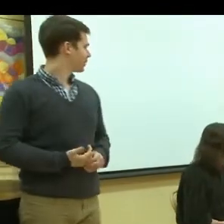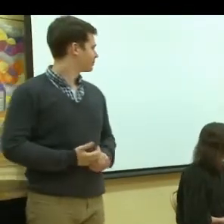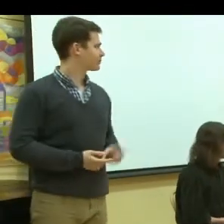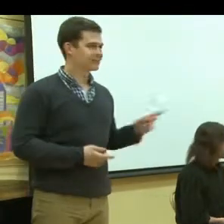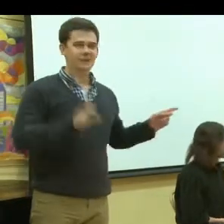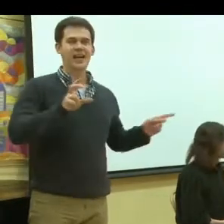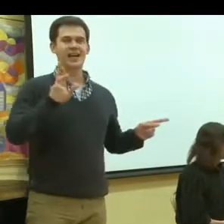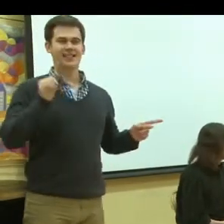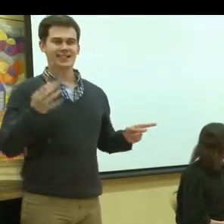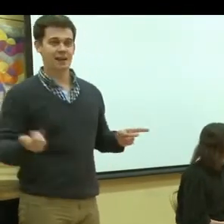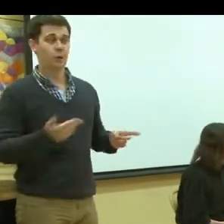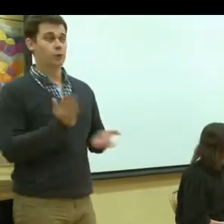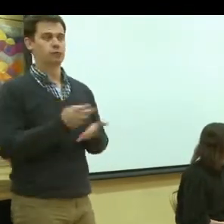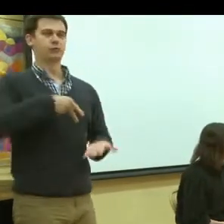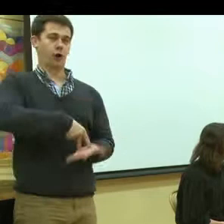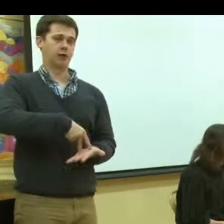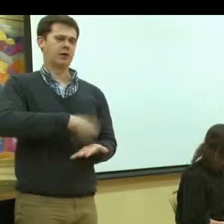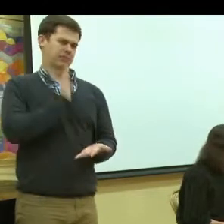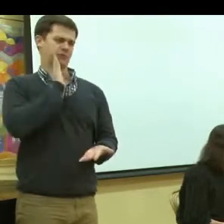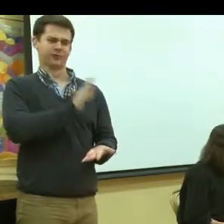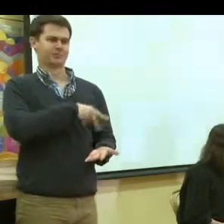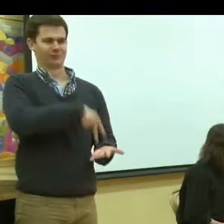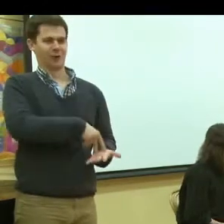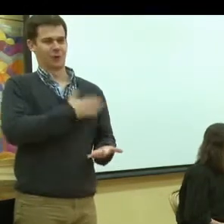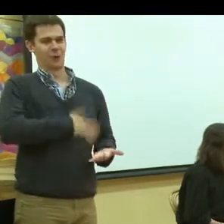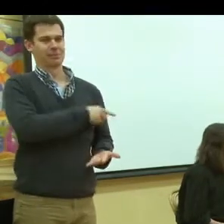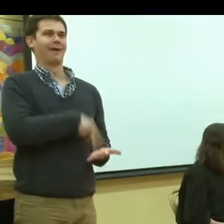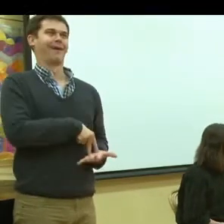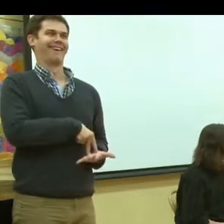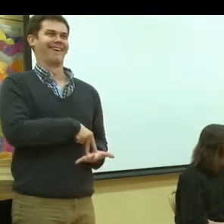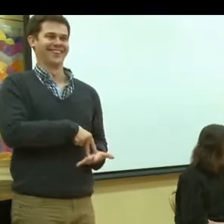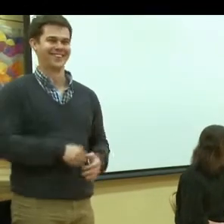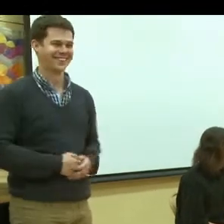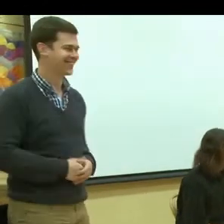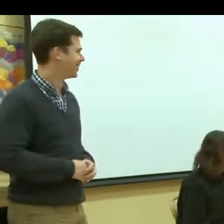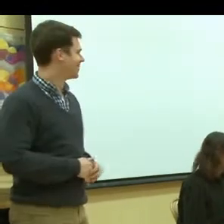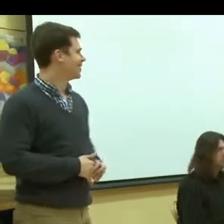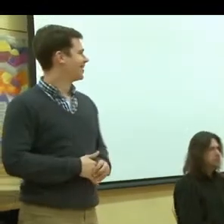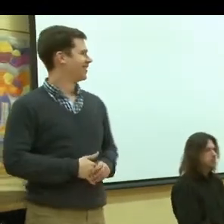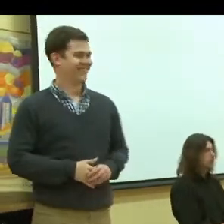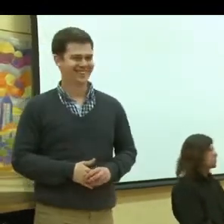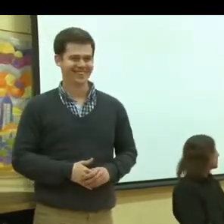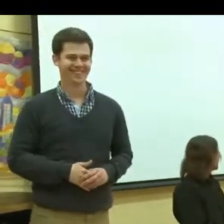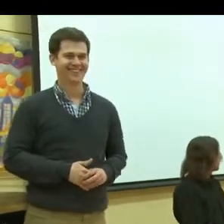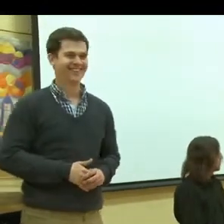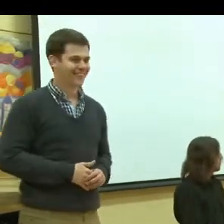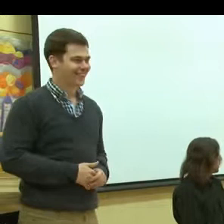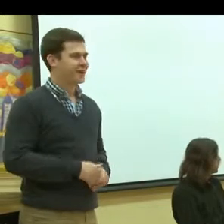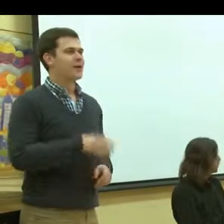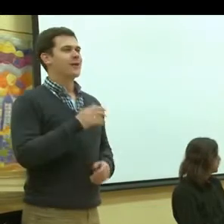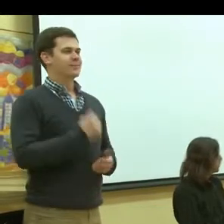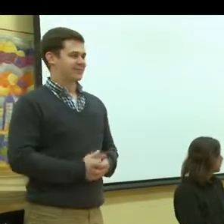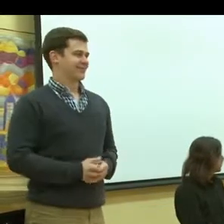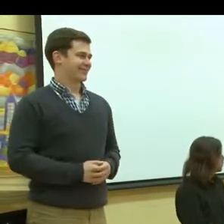Więc Christian już wstał, tak? I myślę, że on na razie zostanie taki. No, lo que quería mostrarle es que el tango, antes en los